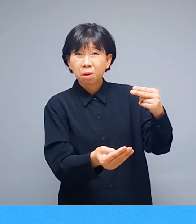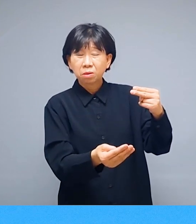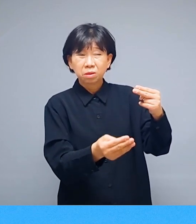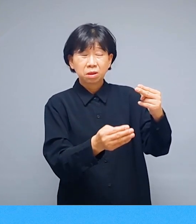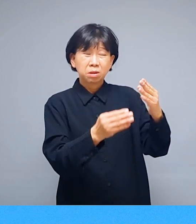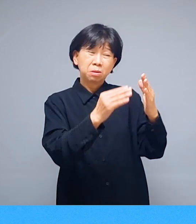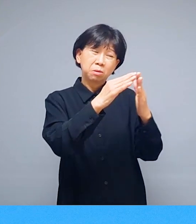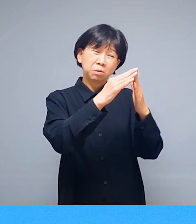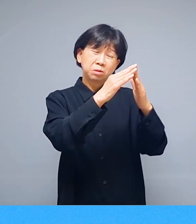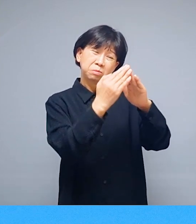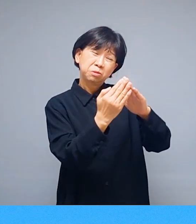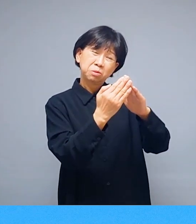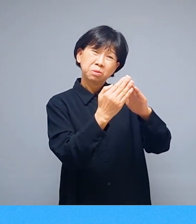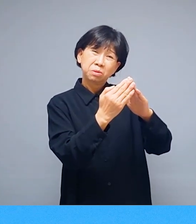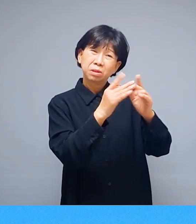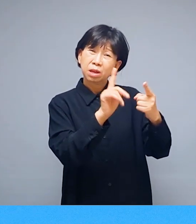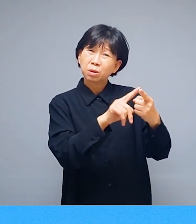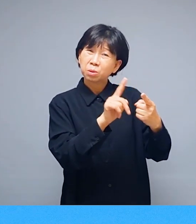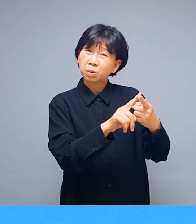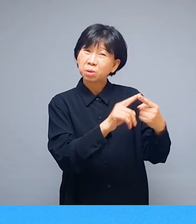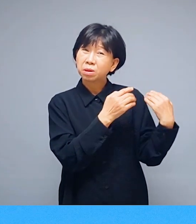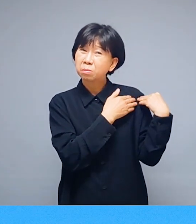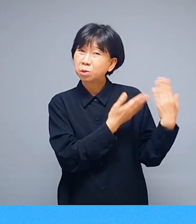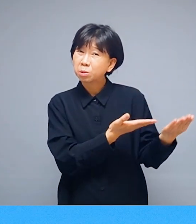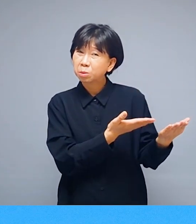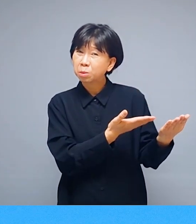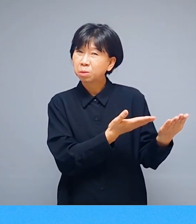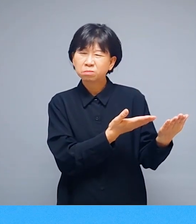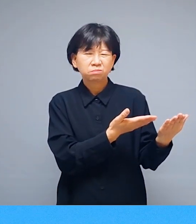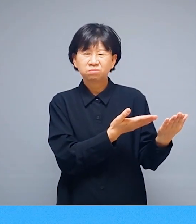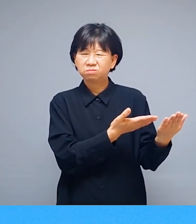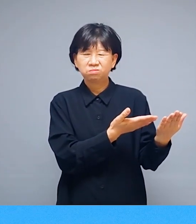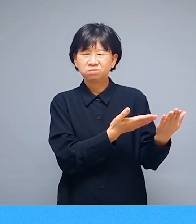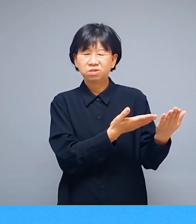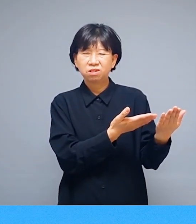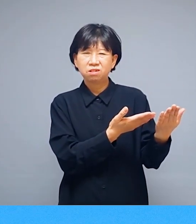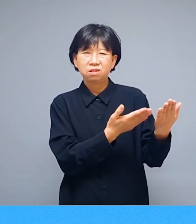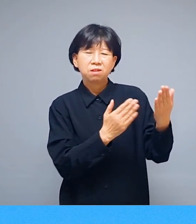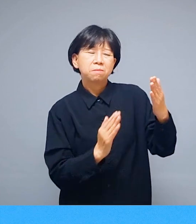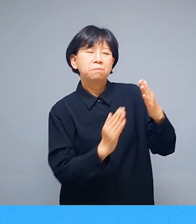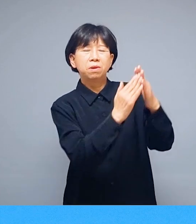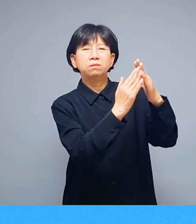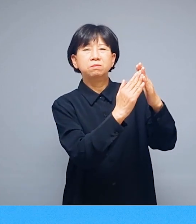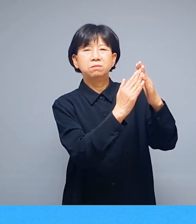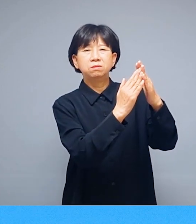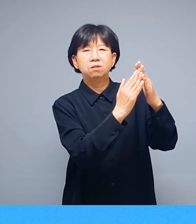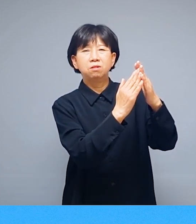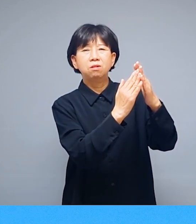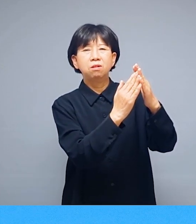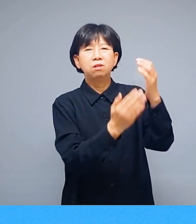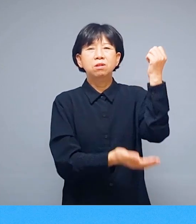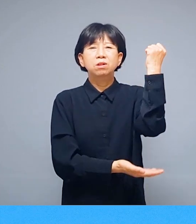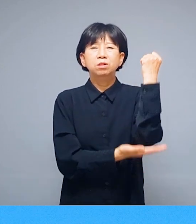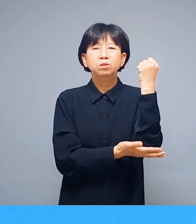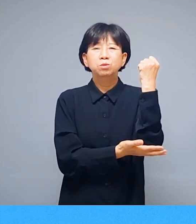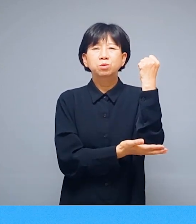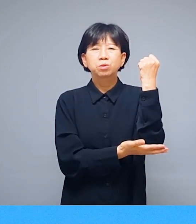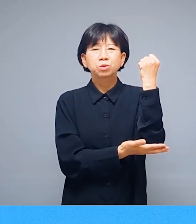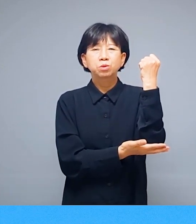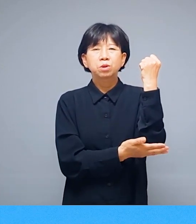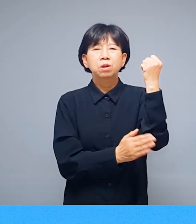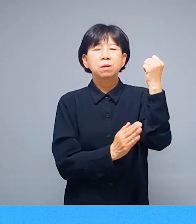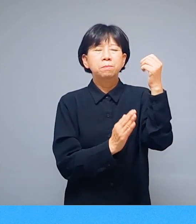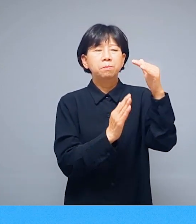하나 만들어 놓으면 쓰러지지 않아요. 다시 일어날 수 있는 거죠. 우리의 신앙도 마찬가지입니다.